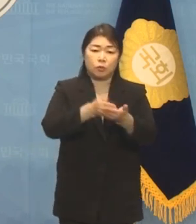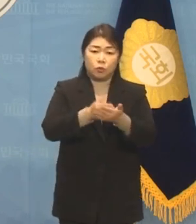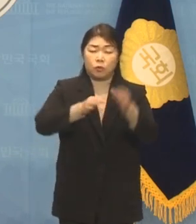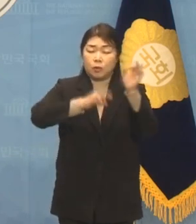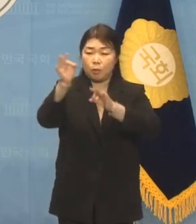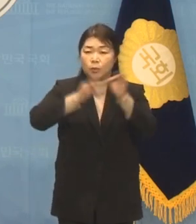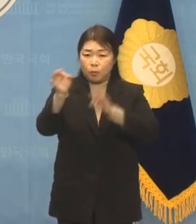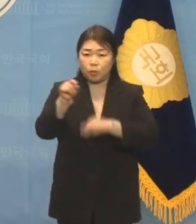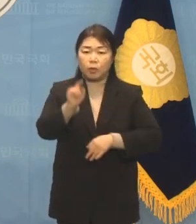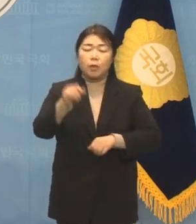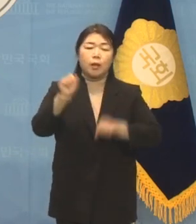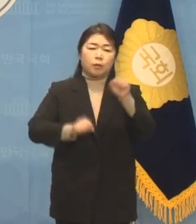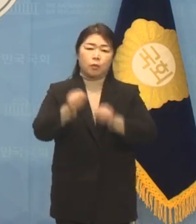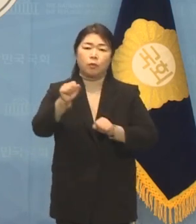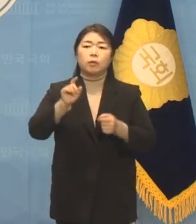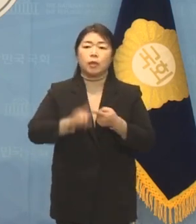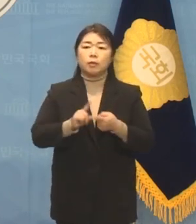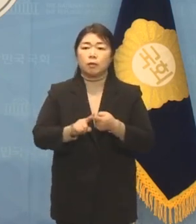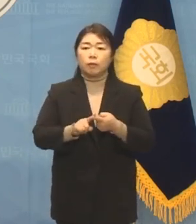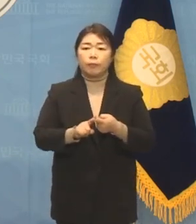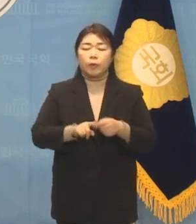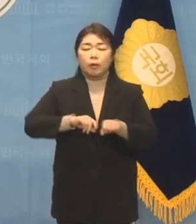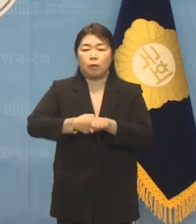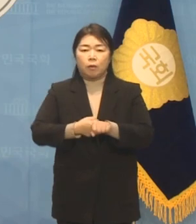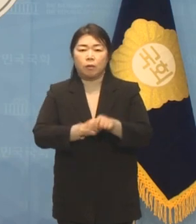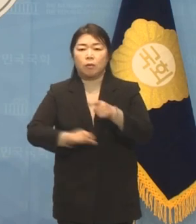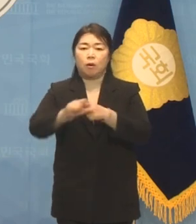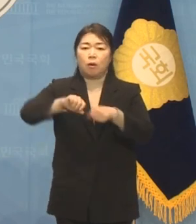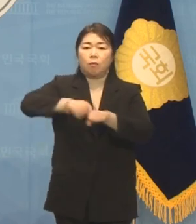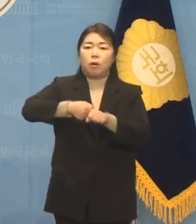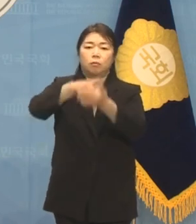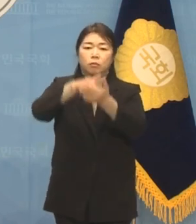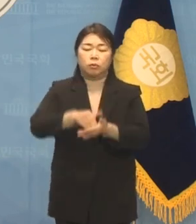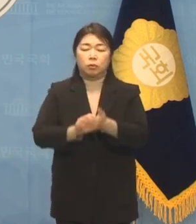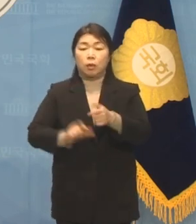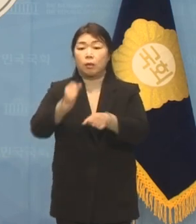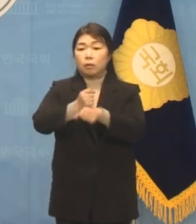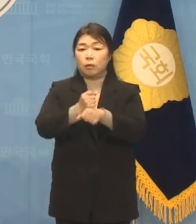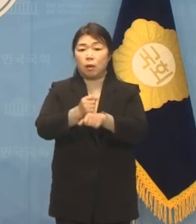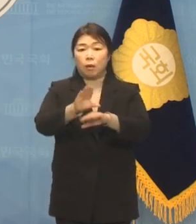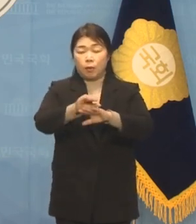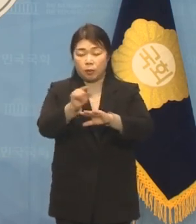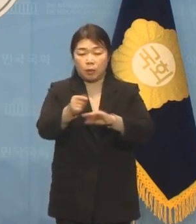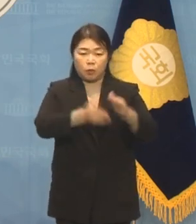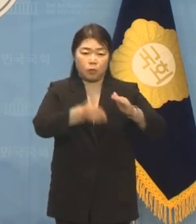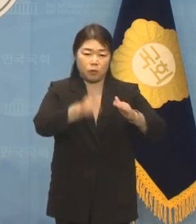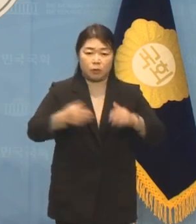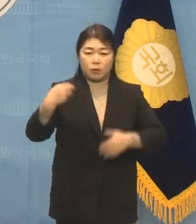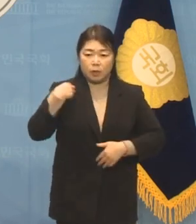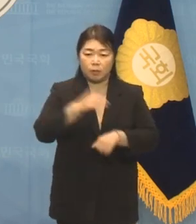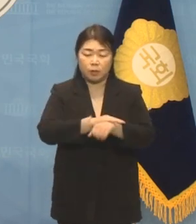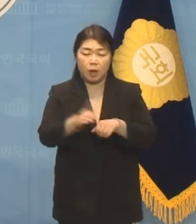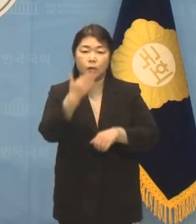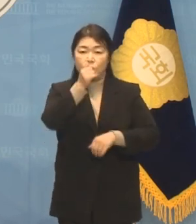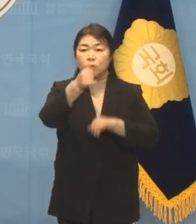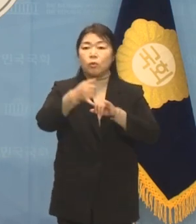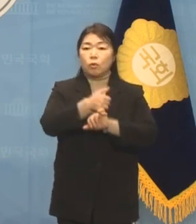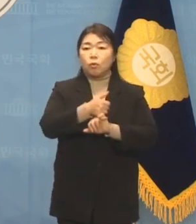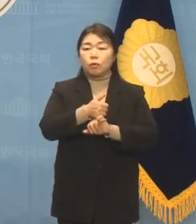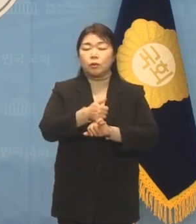반복하는 방송에는 가중처벌 제도를 도입하여 방송이 공적 책임을 다할 수